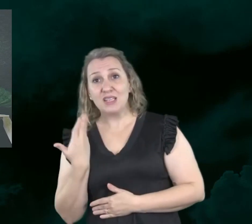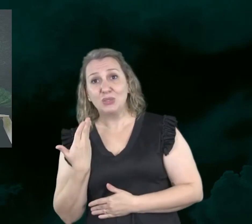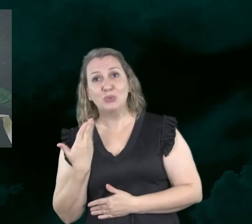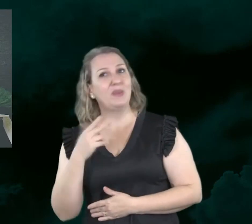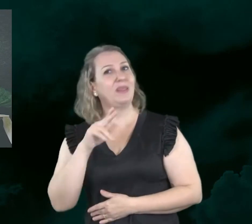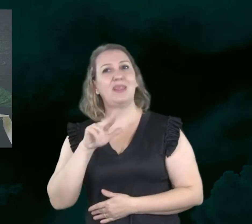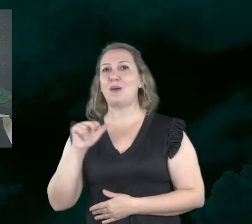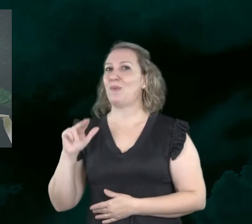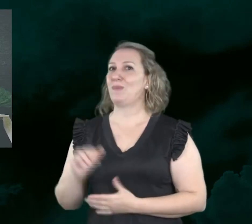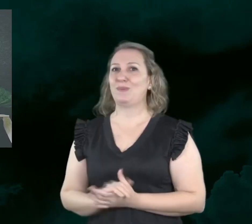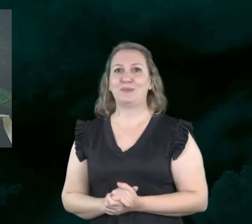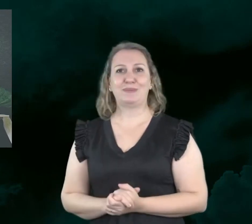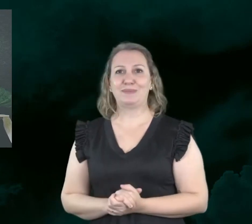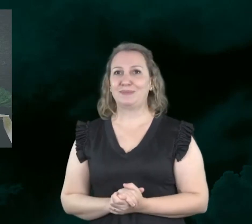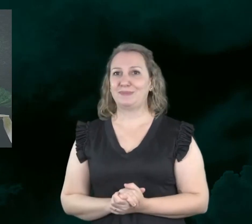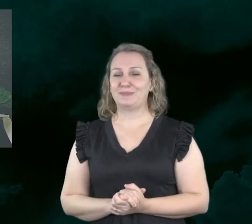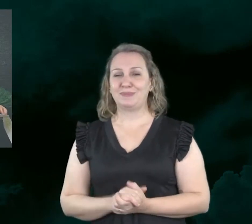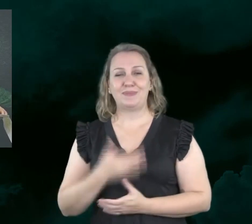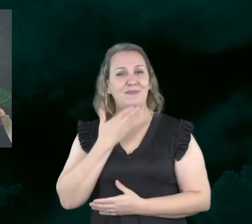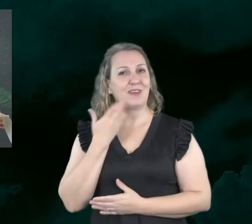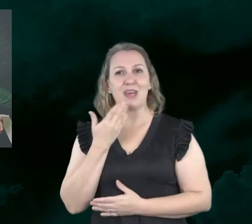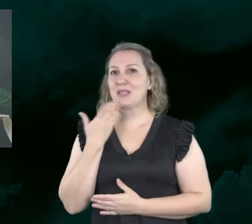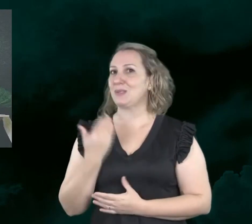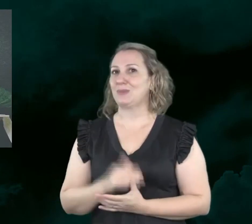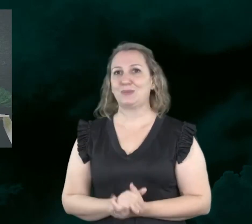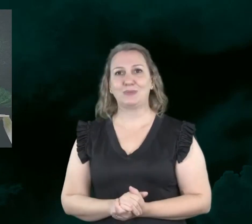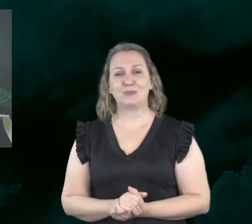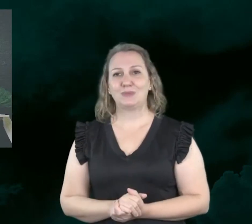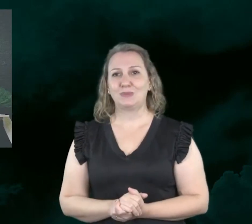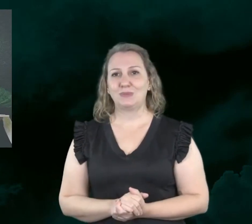5, versículo